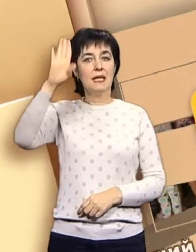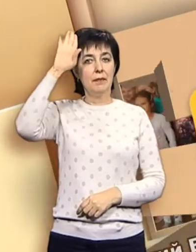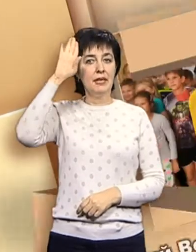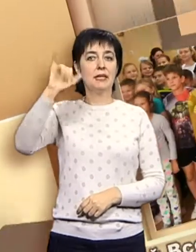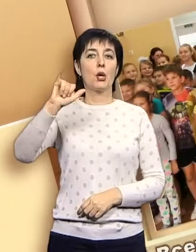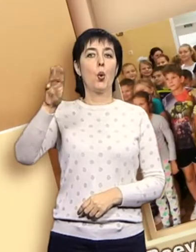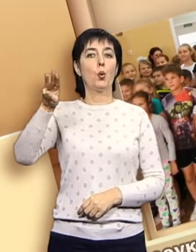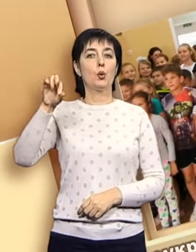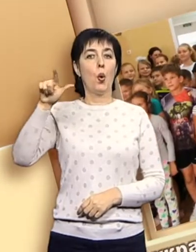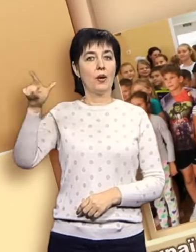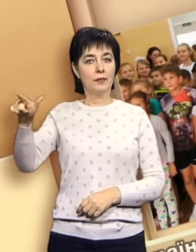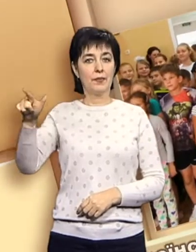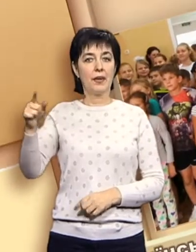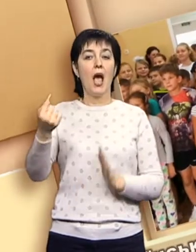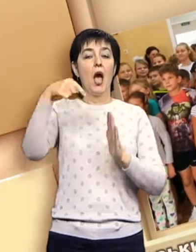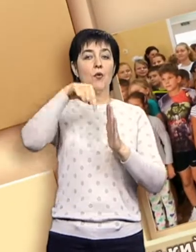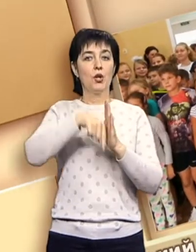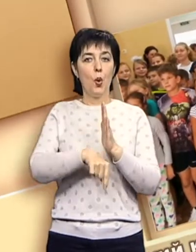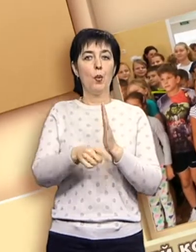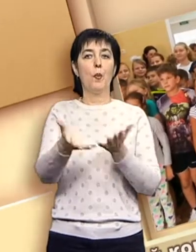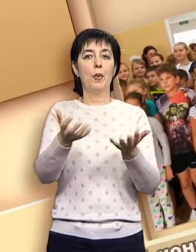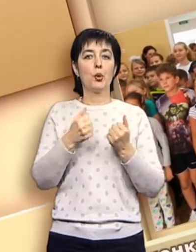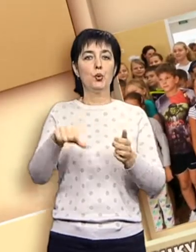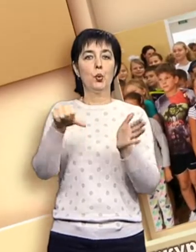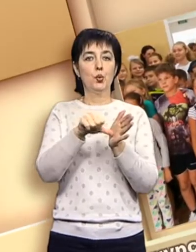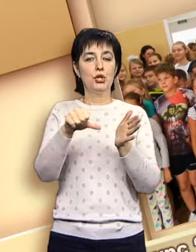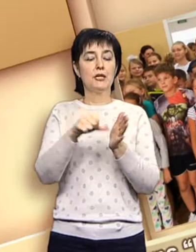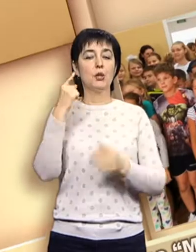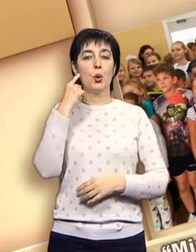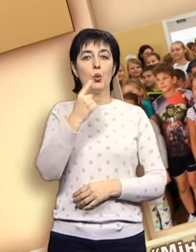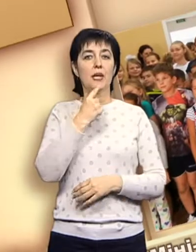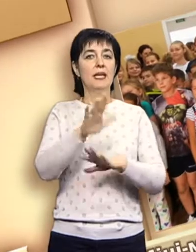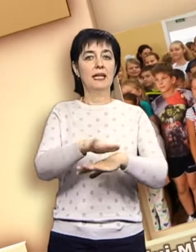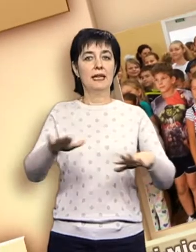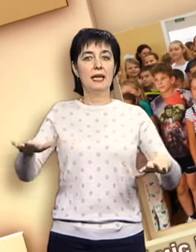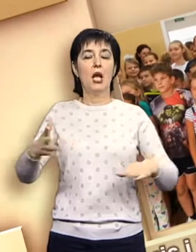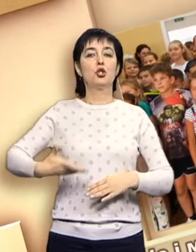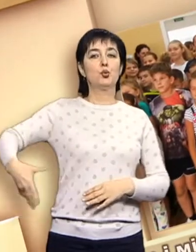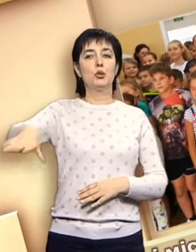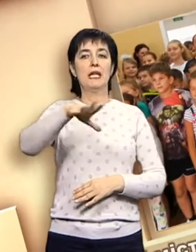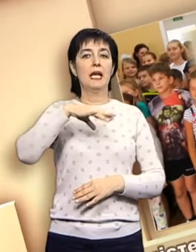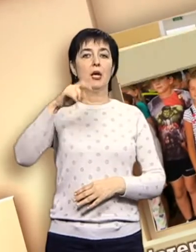У ньому беруть участь глухі діти з усієї України віком від 7 до 10 років.